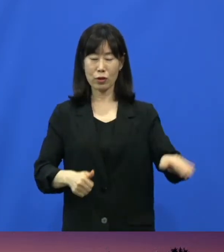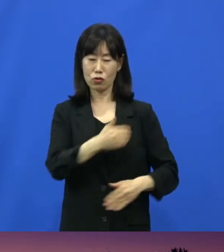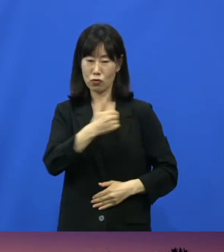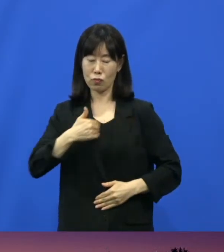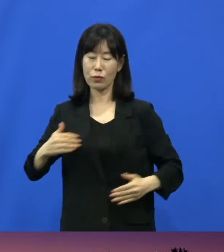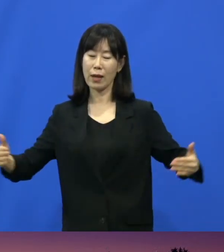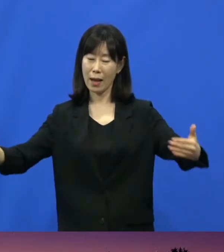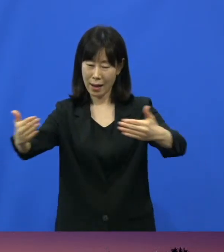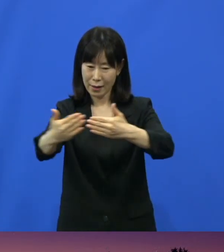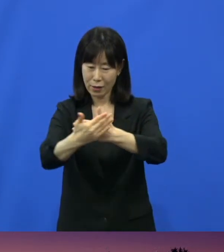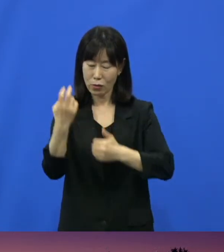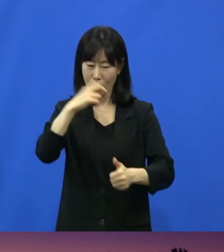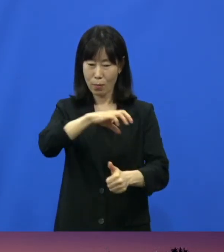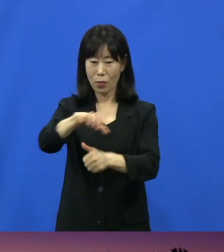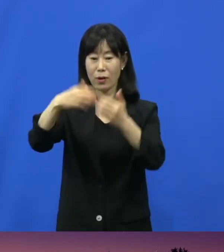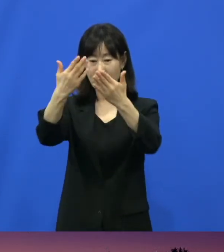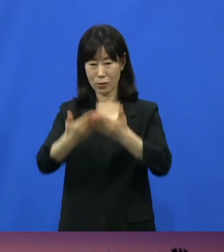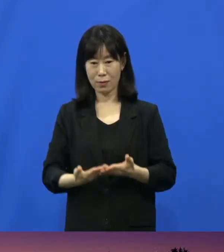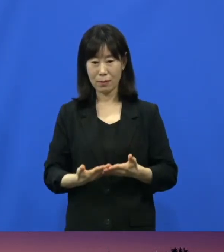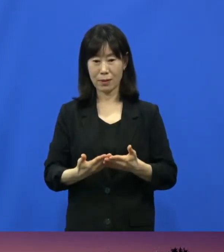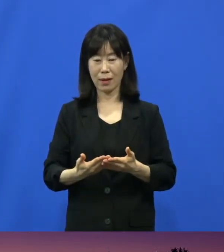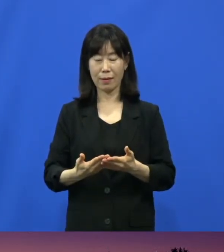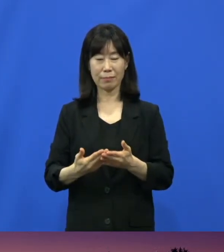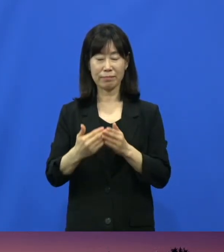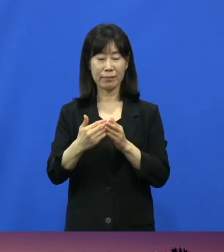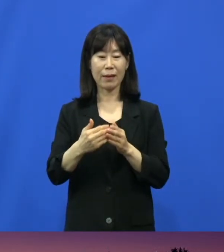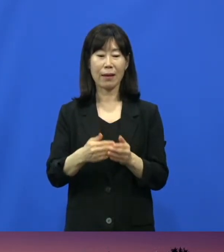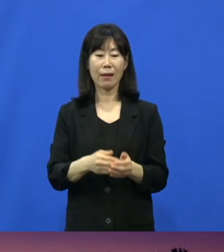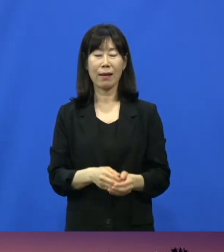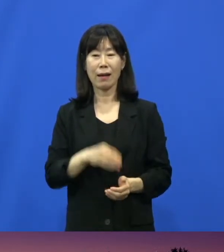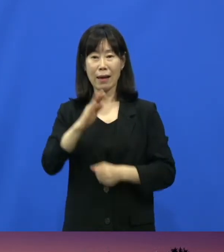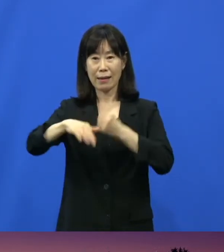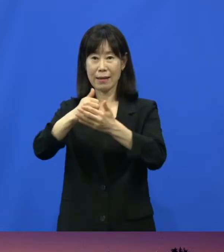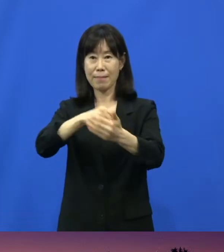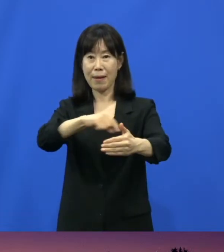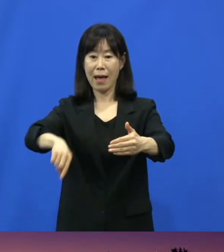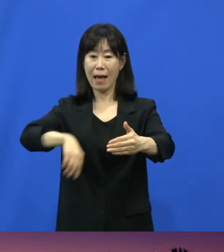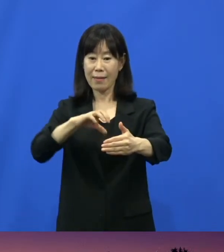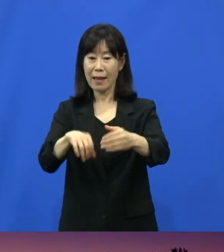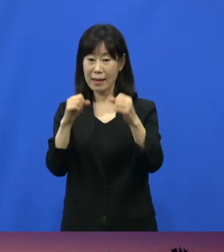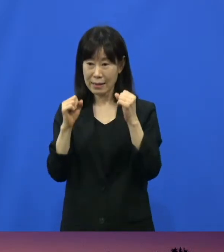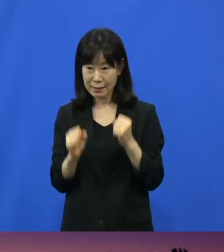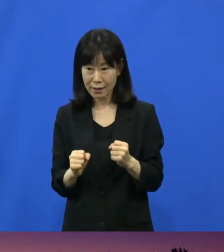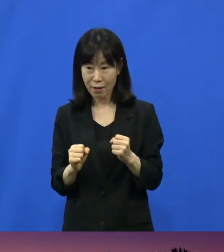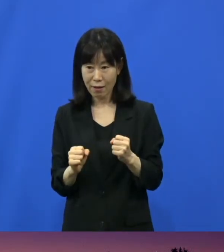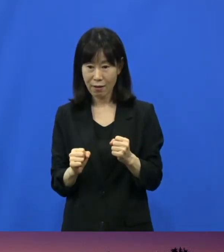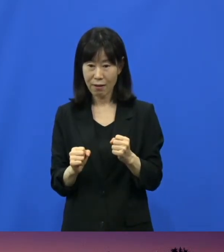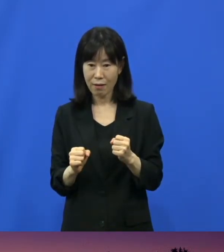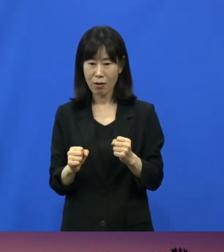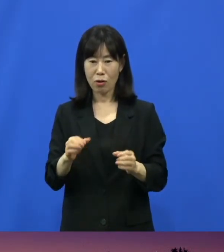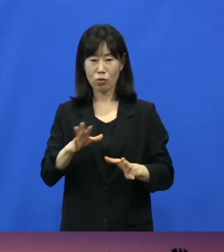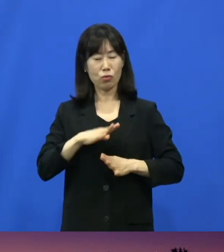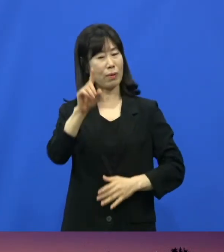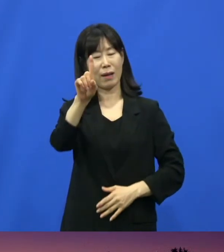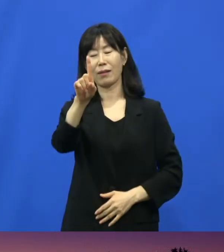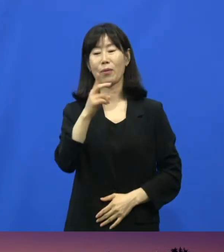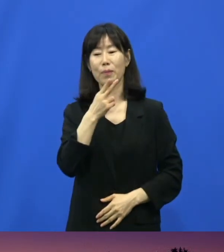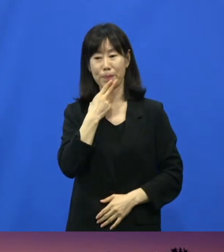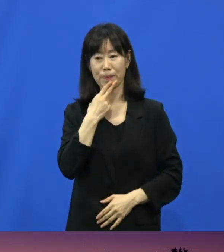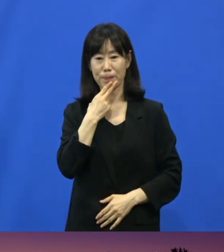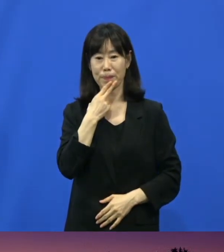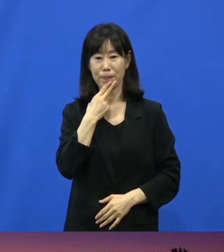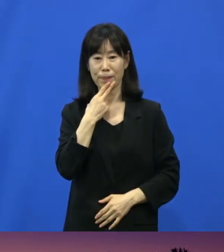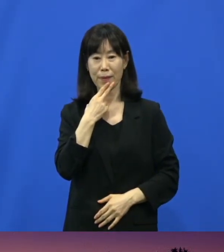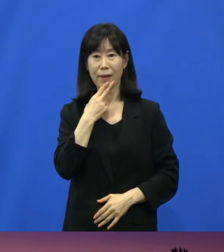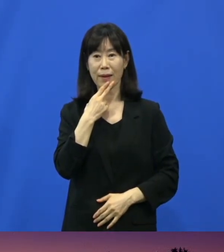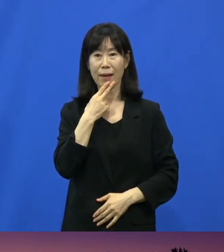안아주십니다. 거절하지 않으십니다. 그분의 품 안에 있기만 한다면 우리는 두려워할 것이 없습니다.